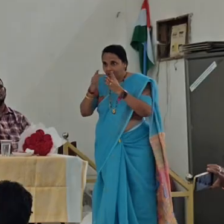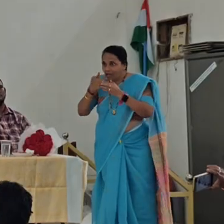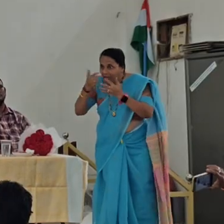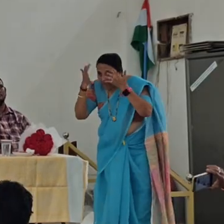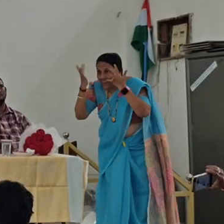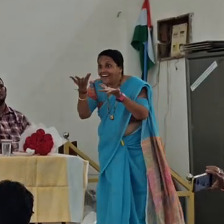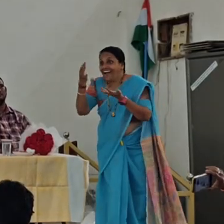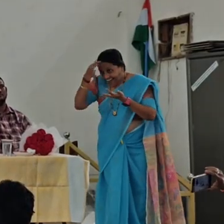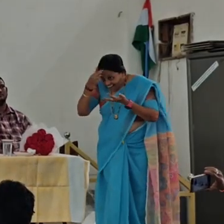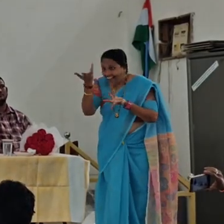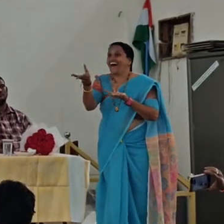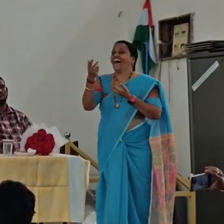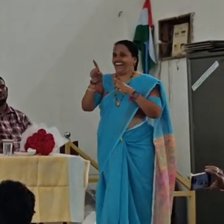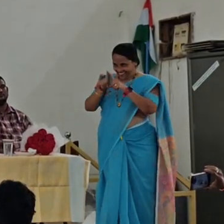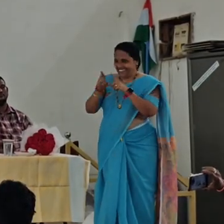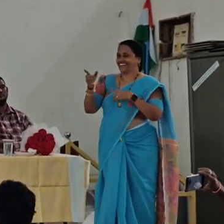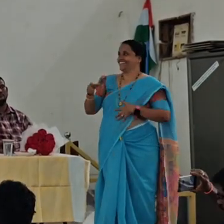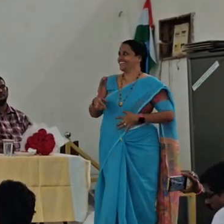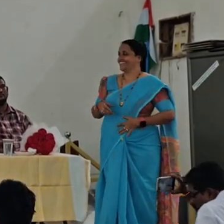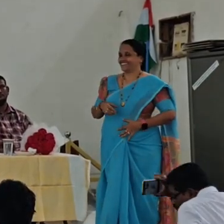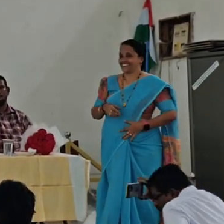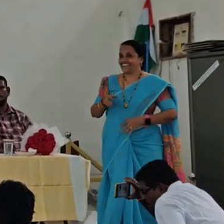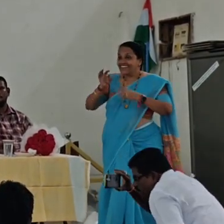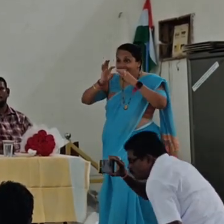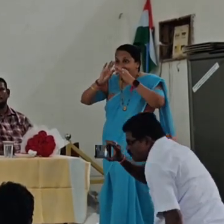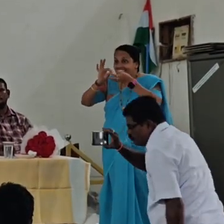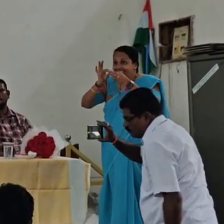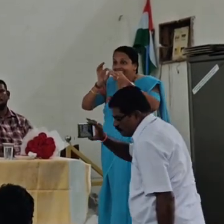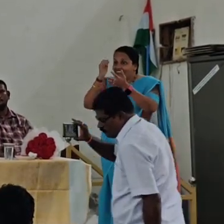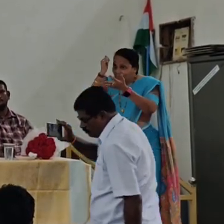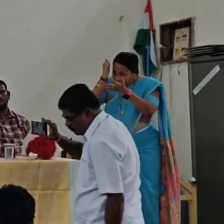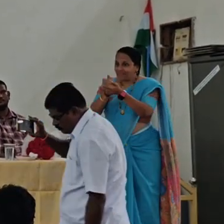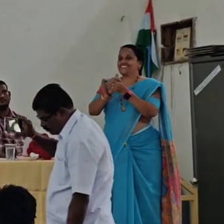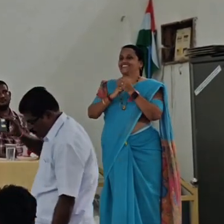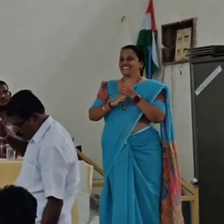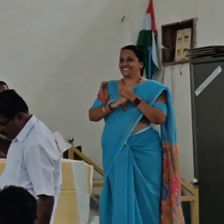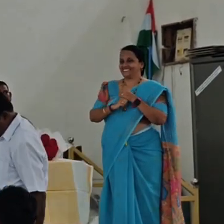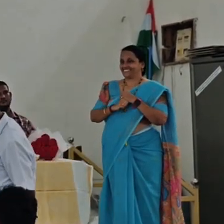జరగడం లేదు. భావ వ్యక్తీకరణ అనేది ఒక